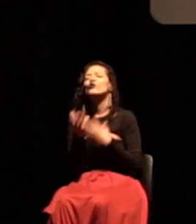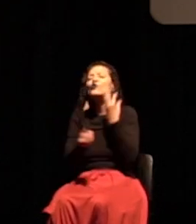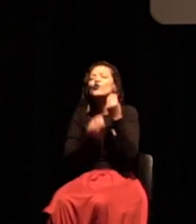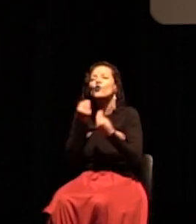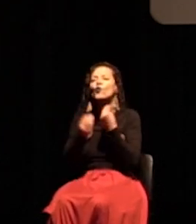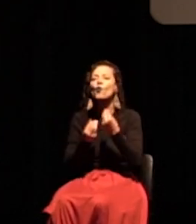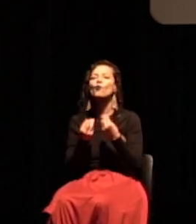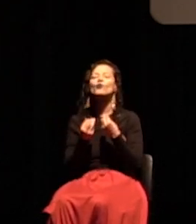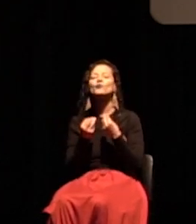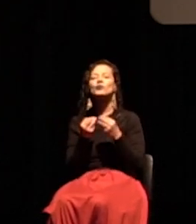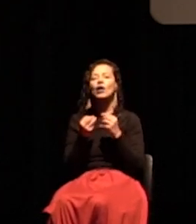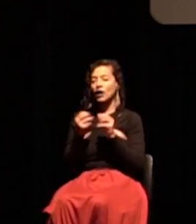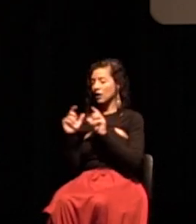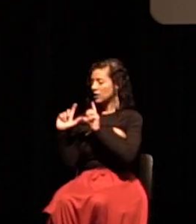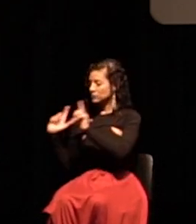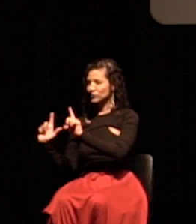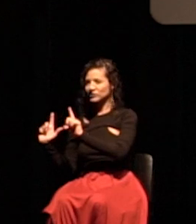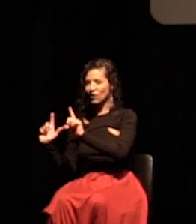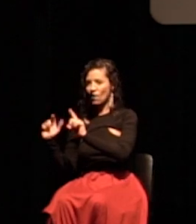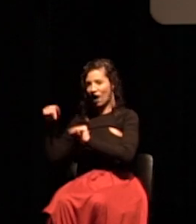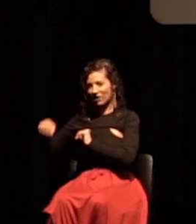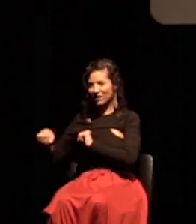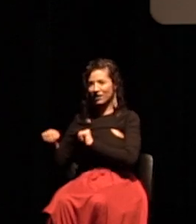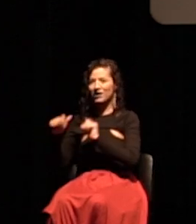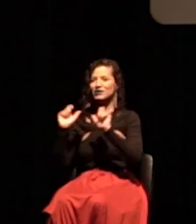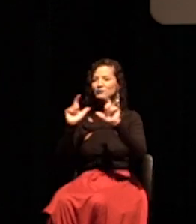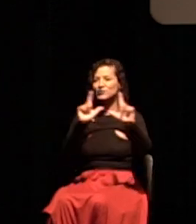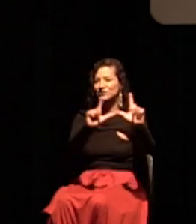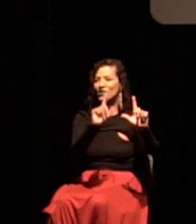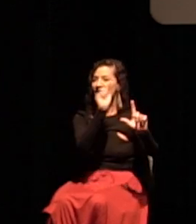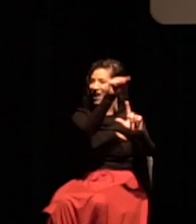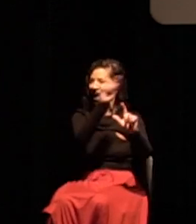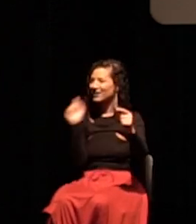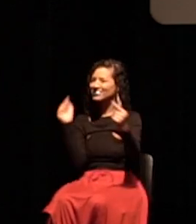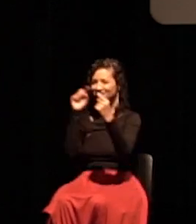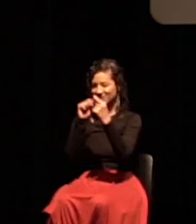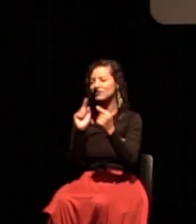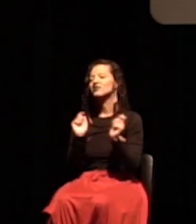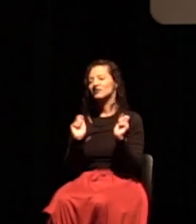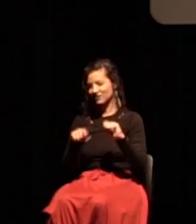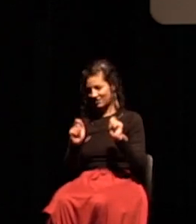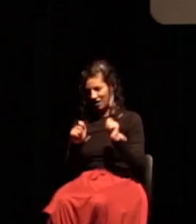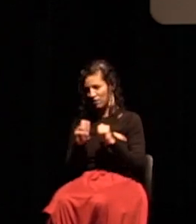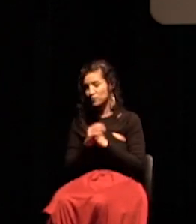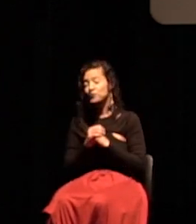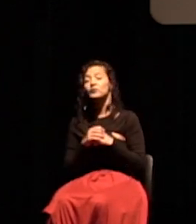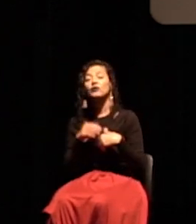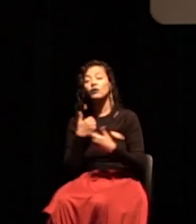posteriores àqueles que esta exposição apresenta. E IOL,